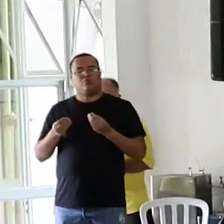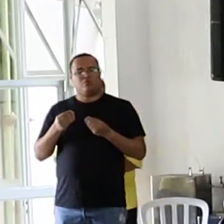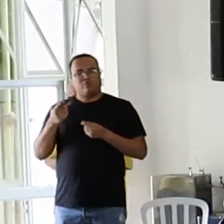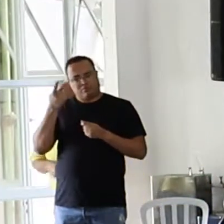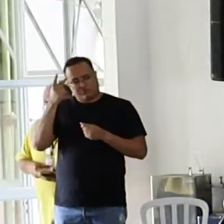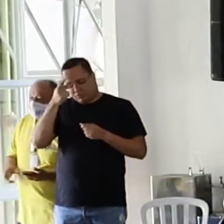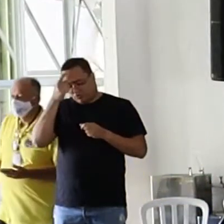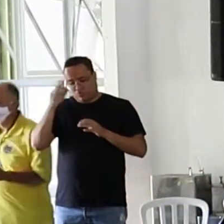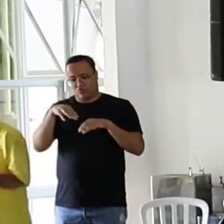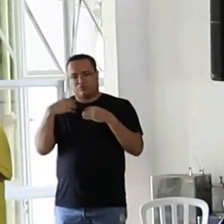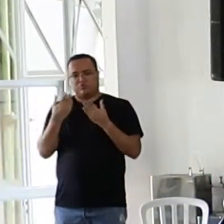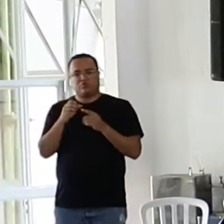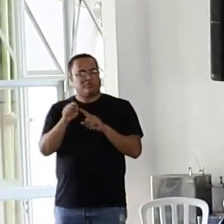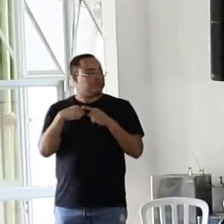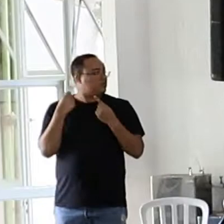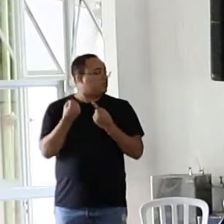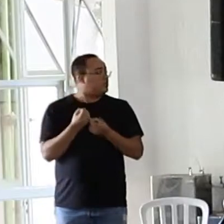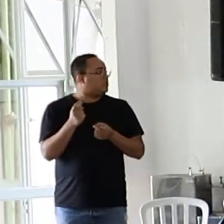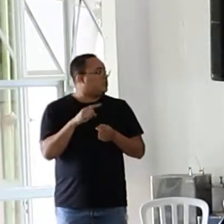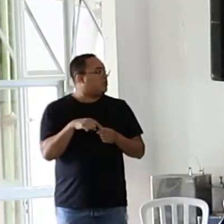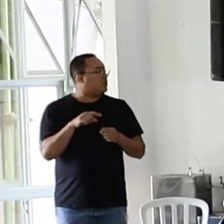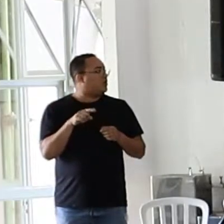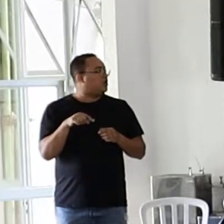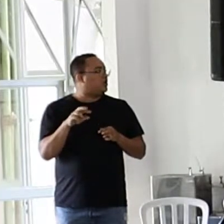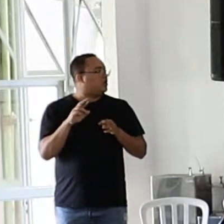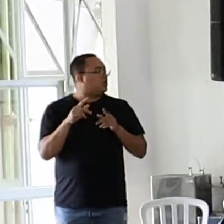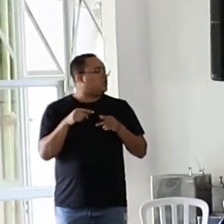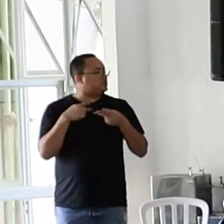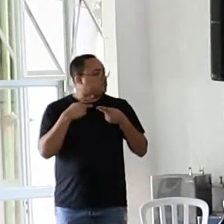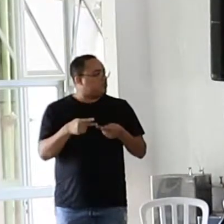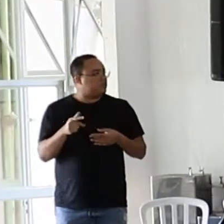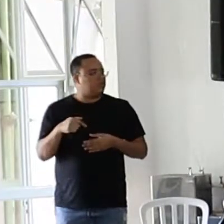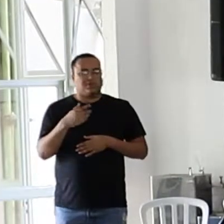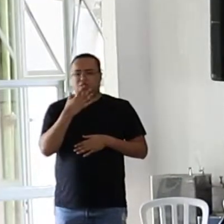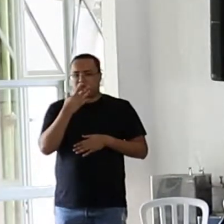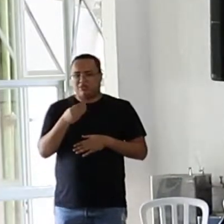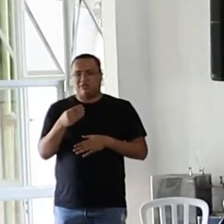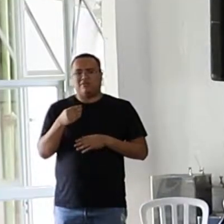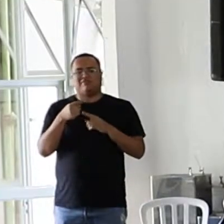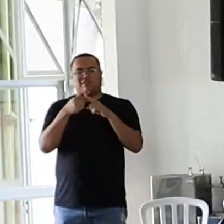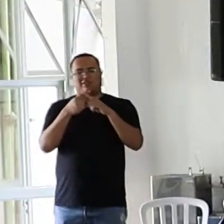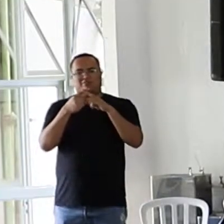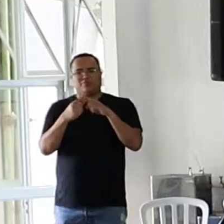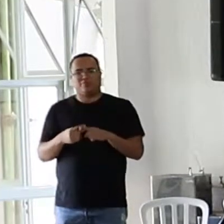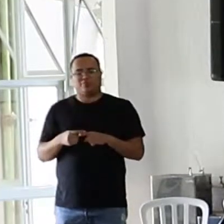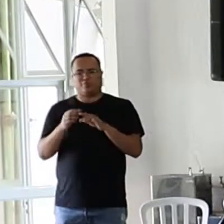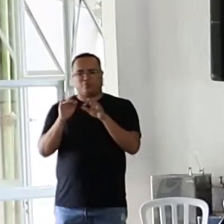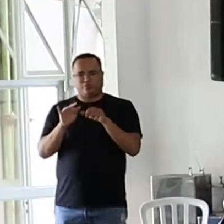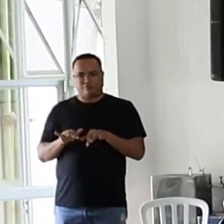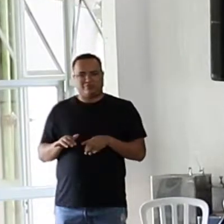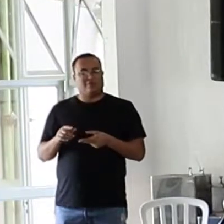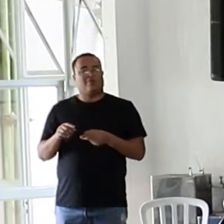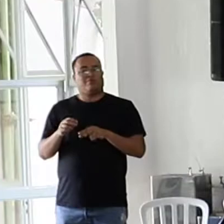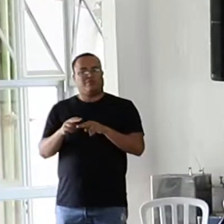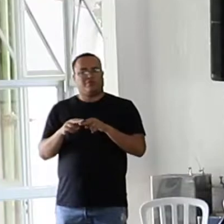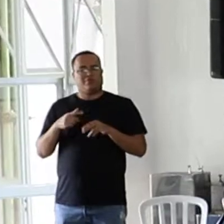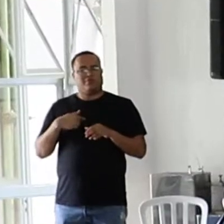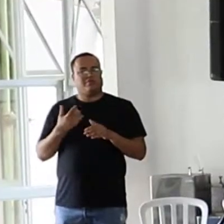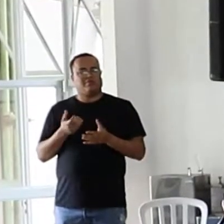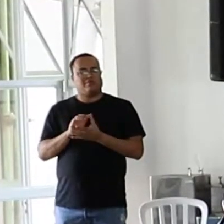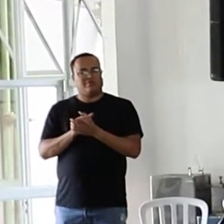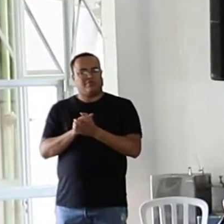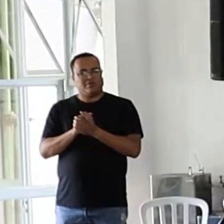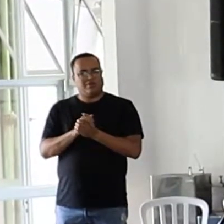ativo muito diligente em relação a todos os termos de comento muita responsabilidade e fazendo de facto com que